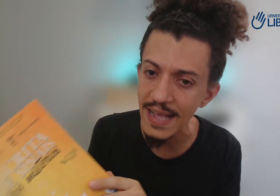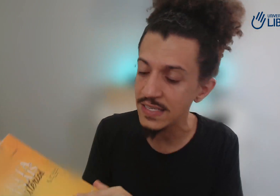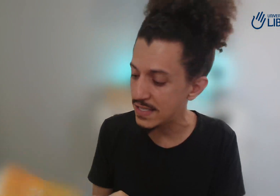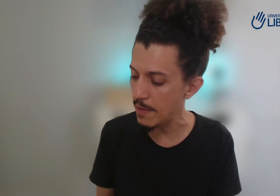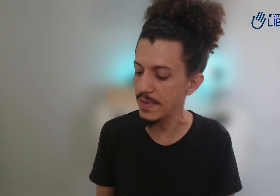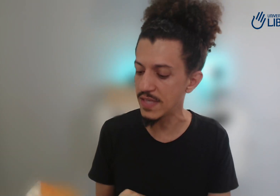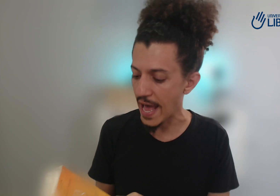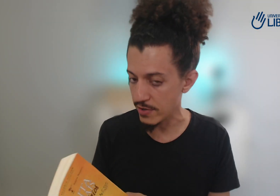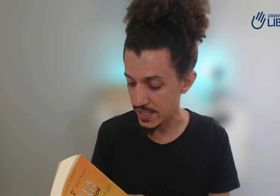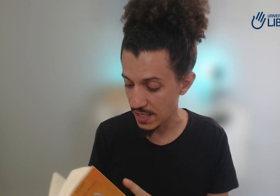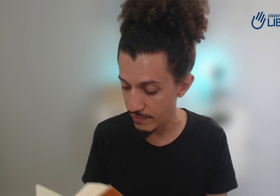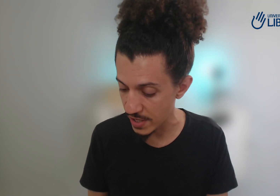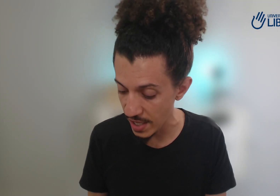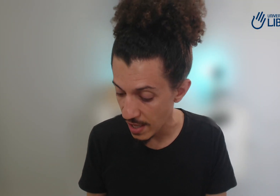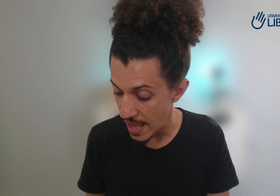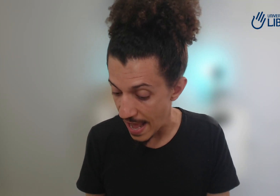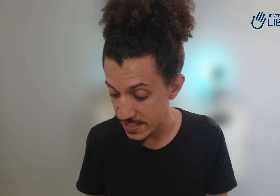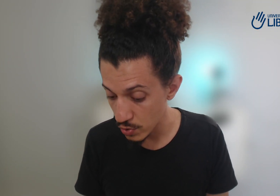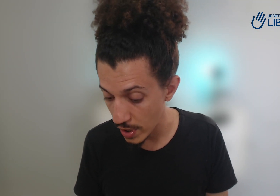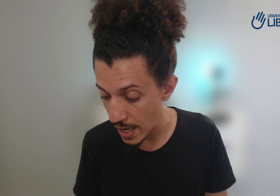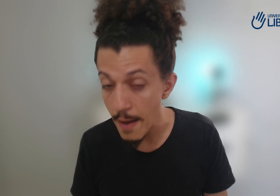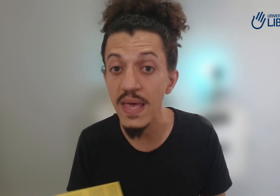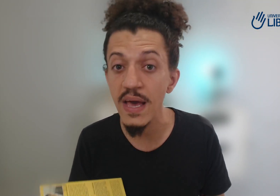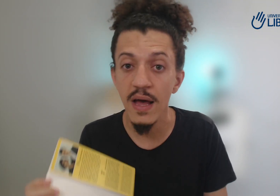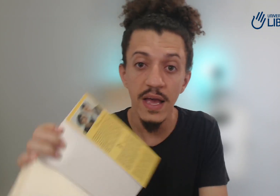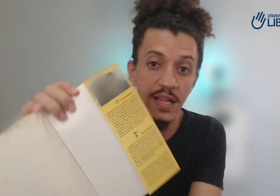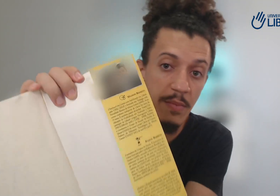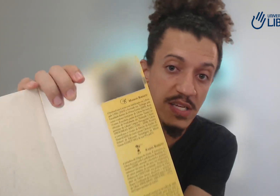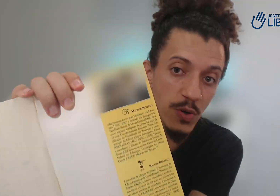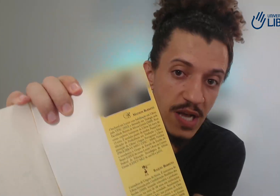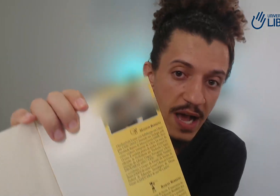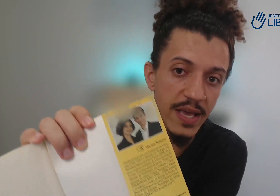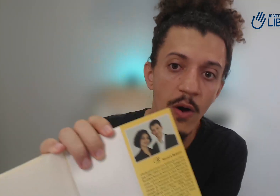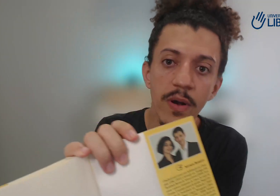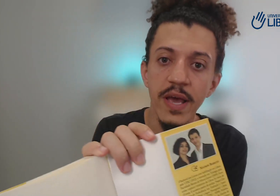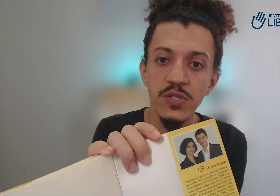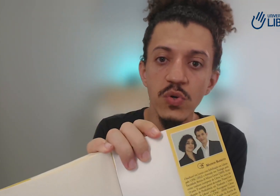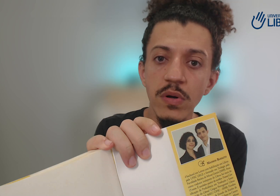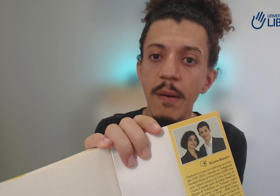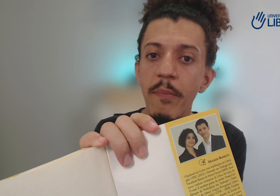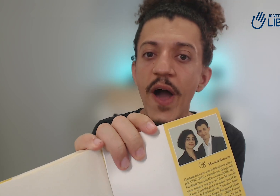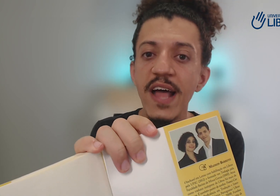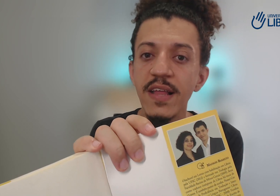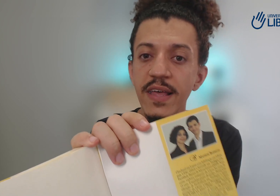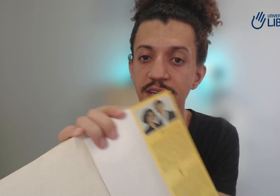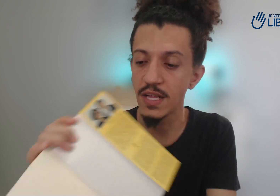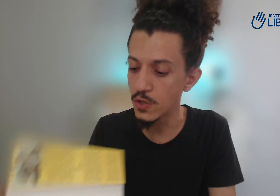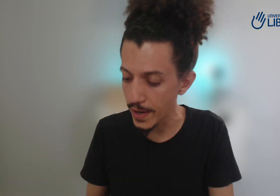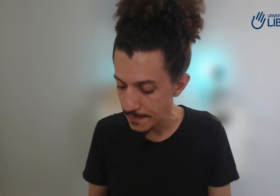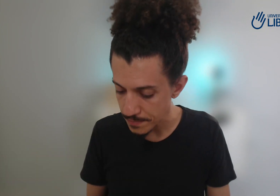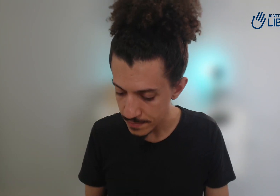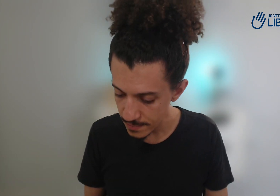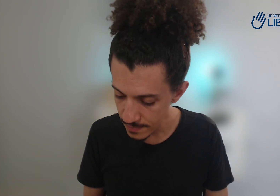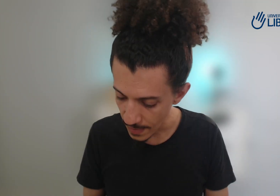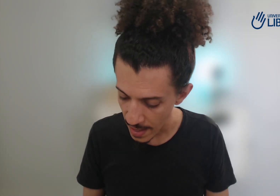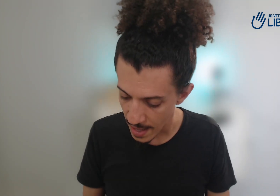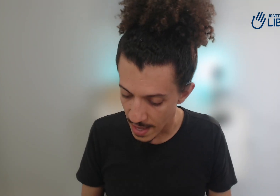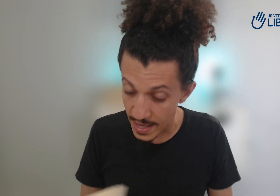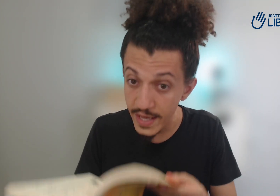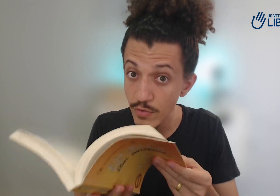Sinais Sem Mistérios. Esse livro aqui é de autoria minha e da minha esposa Raquel, que é surda, poeta e escritora. E aqui no